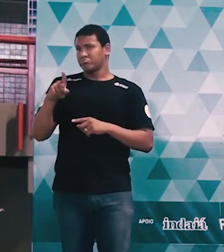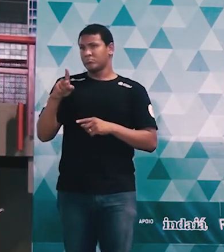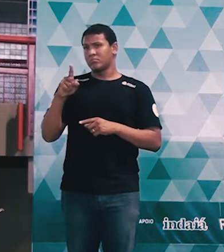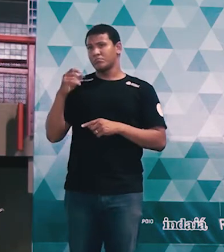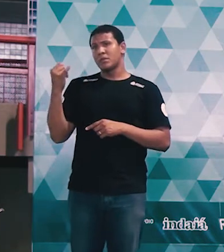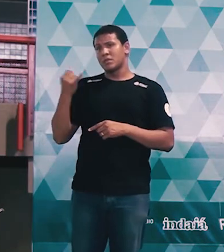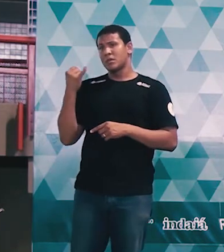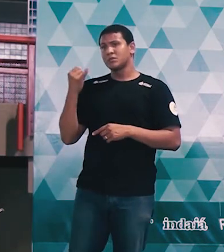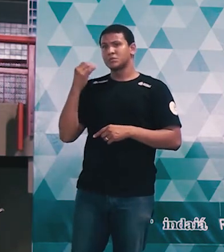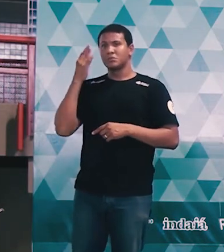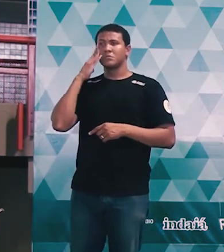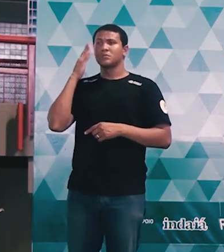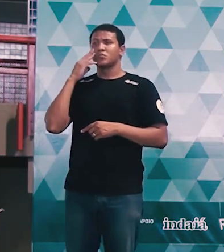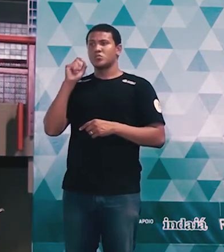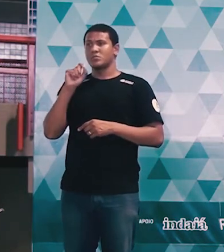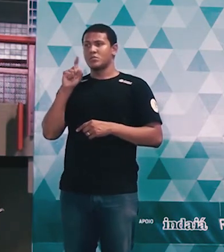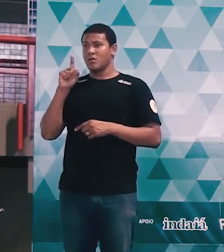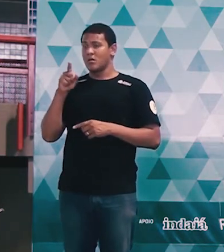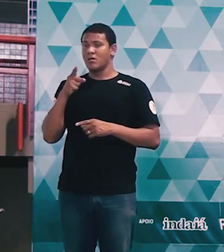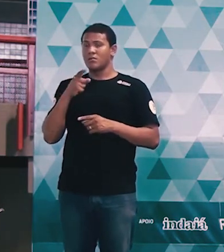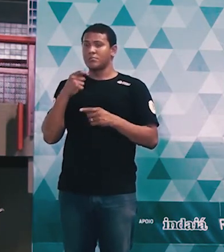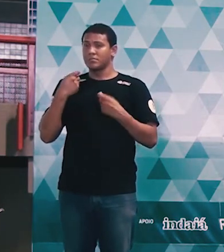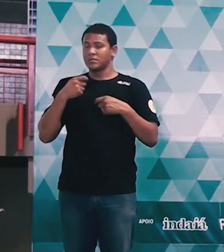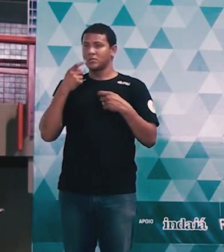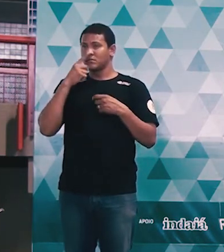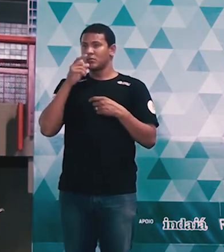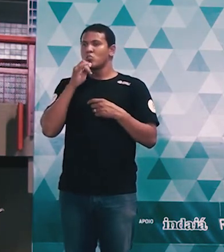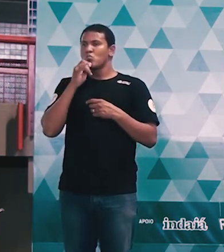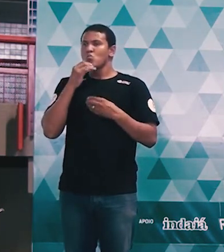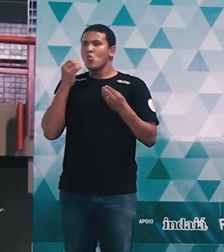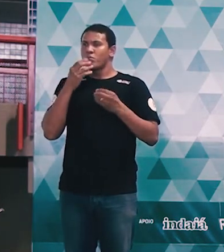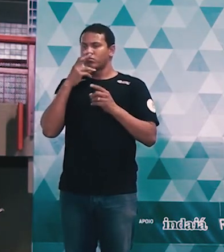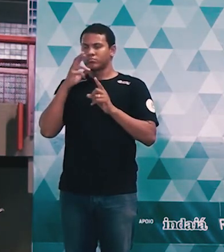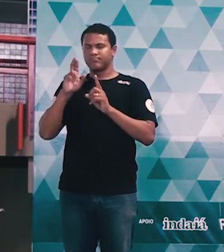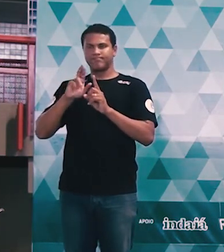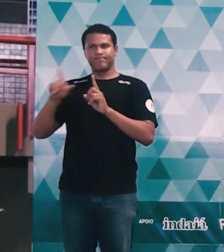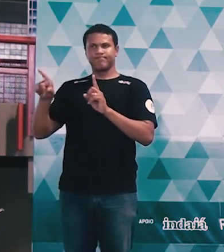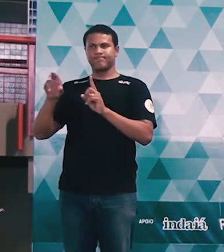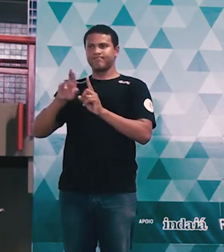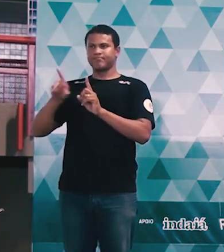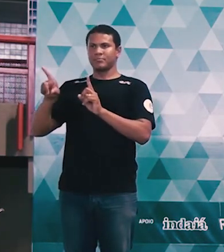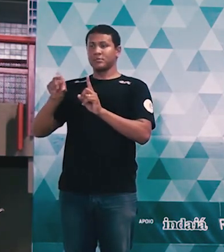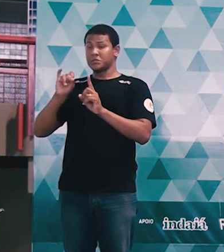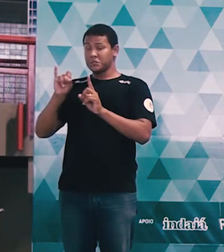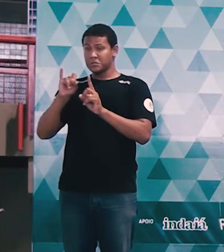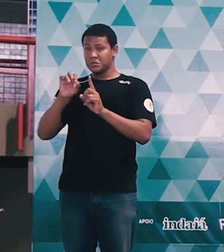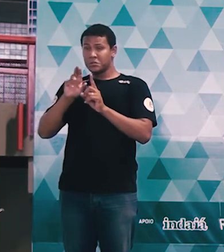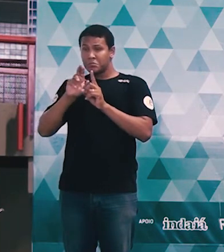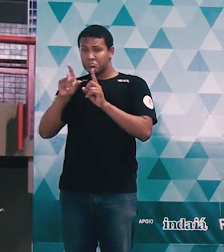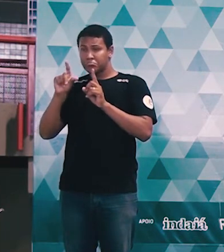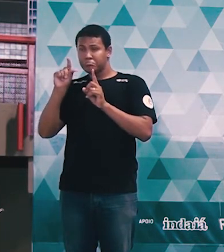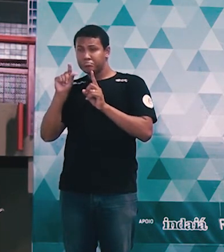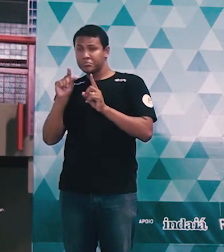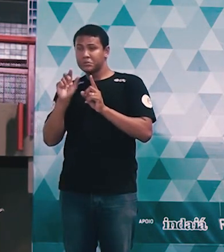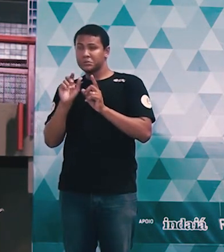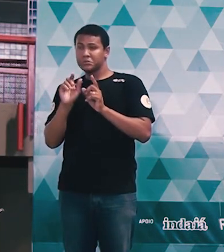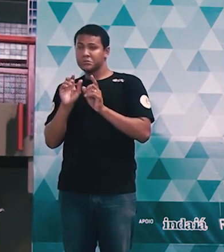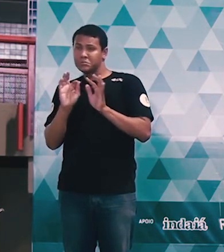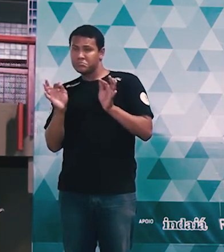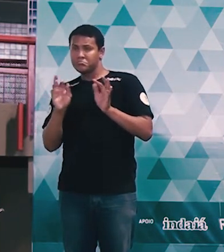número que serve para medir a dispersão. Dispersão pequena quer dizer que o desvio padrão é